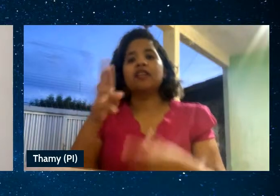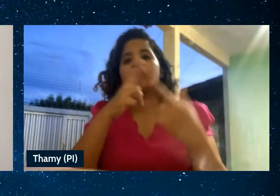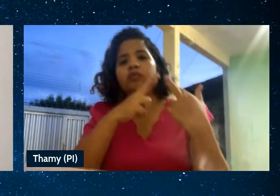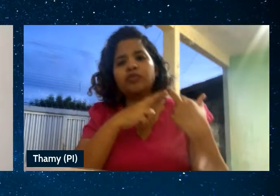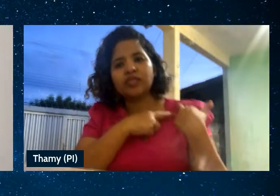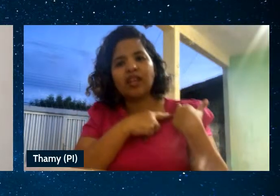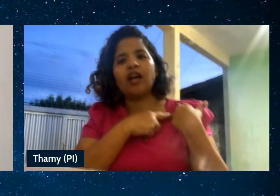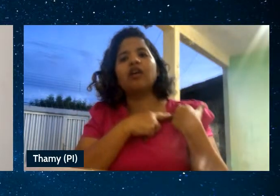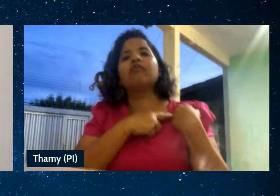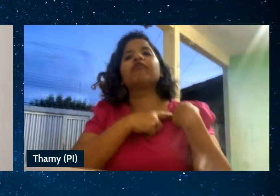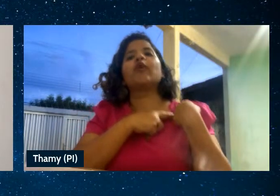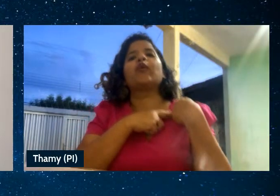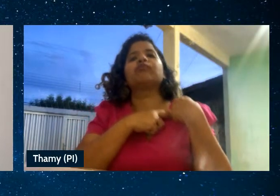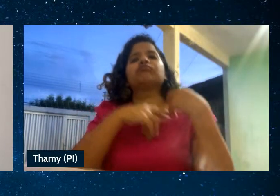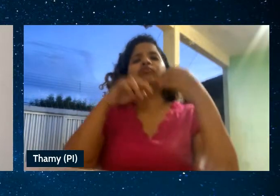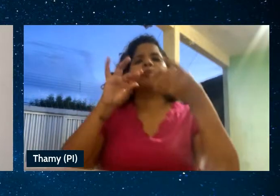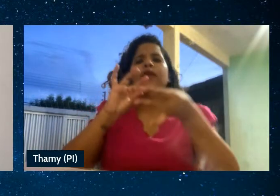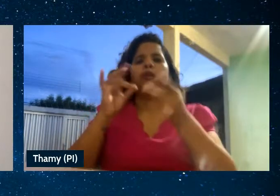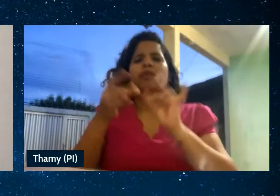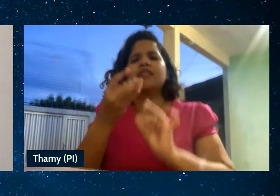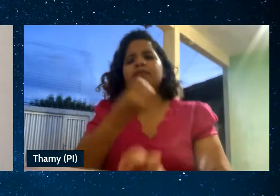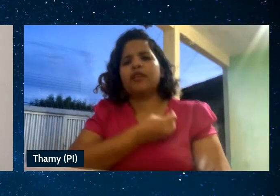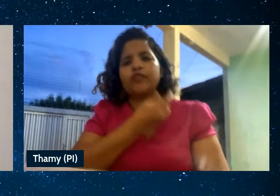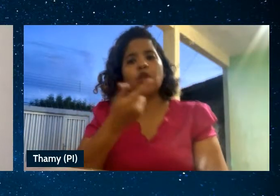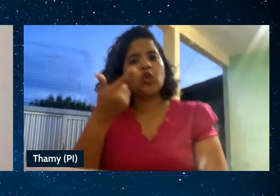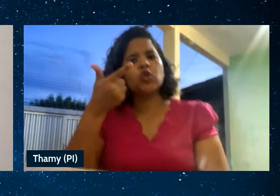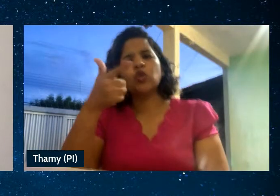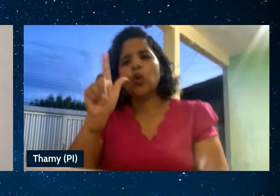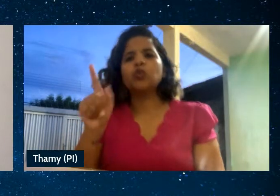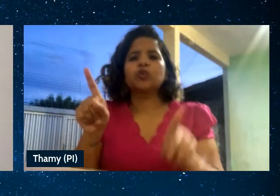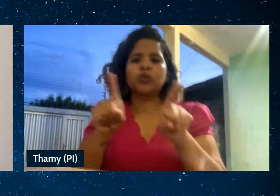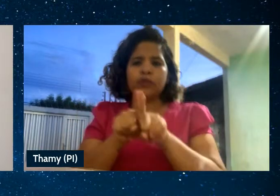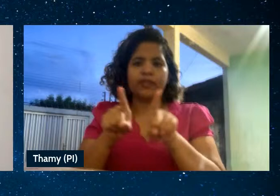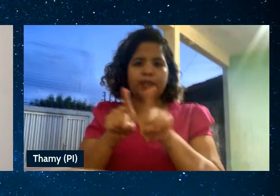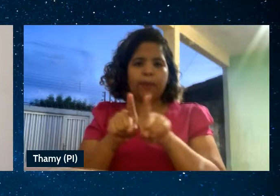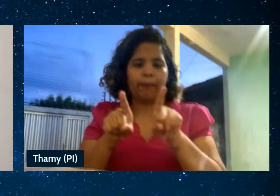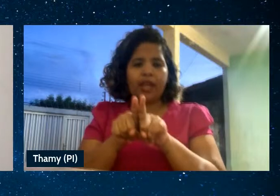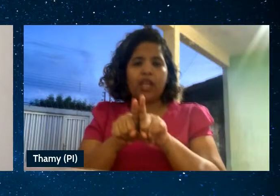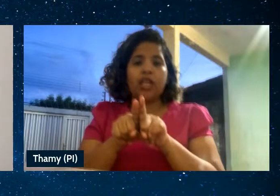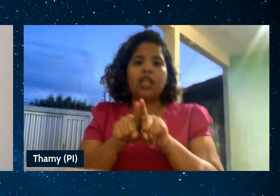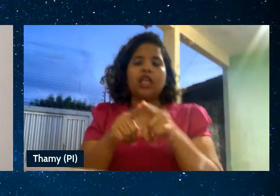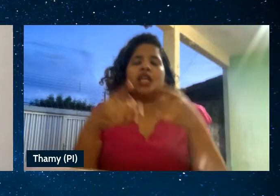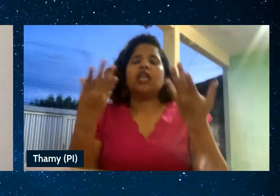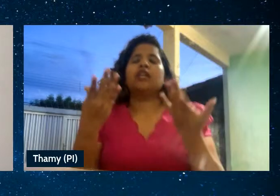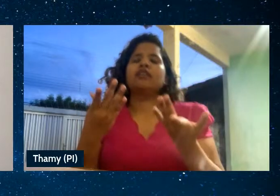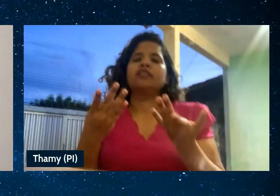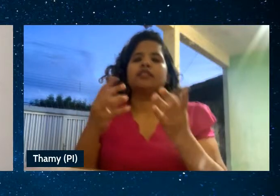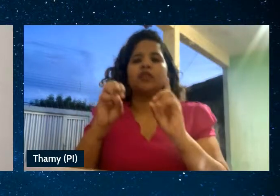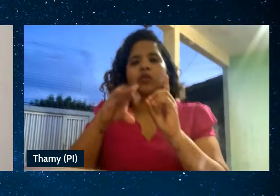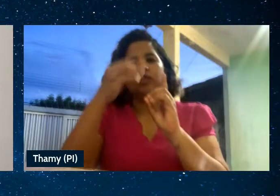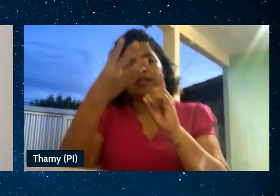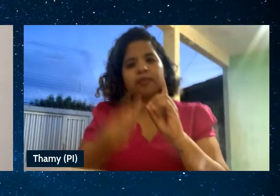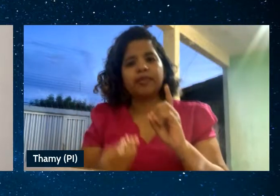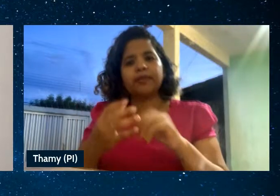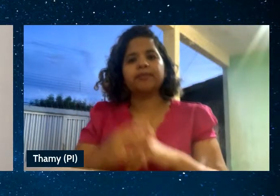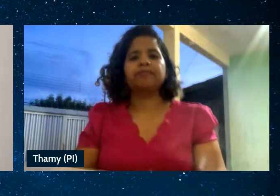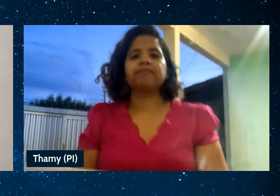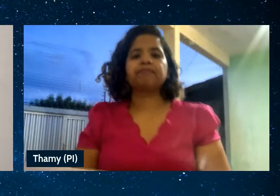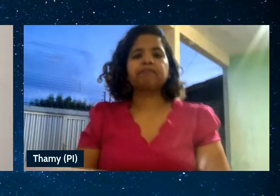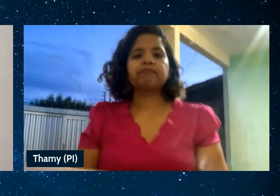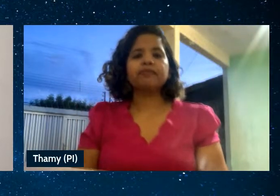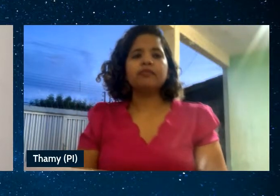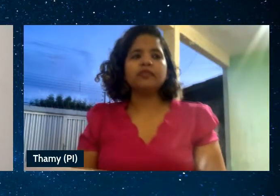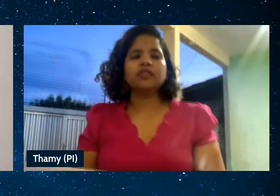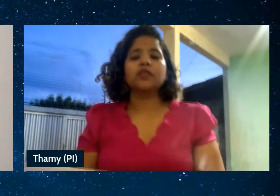programas espíritas para a a nossa aperfeiçoamento a nossa aprendizagem Então vamos lá